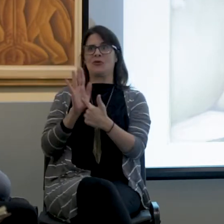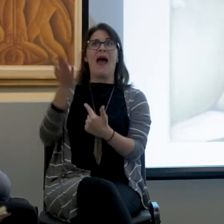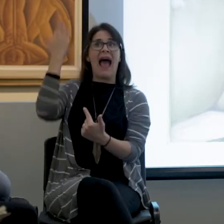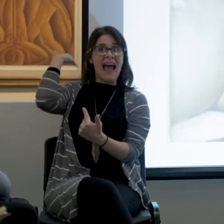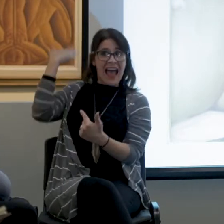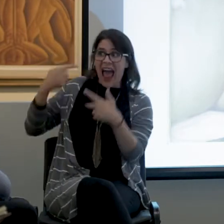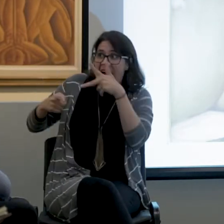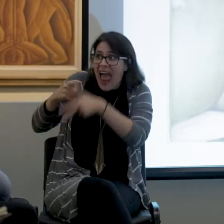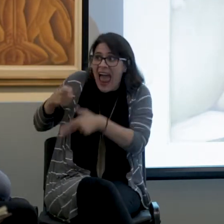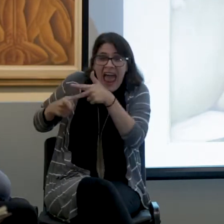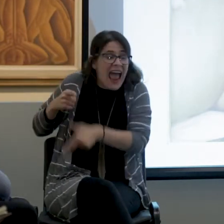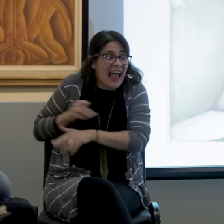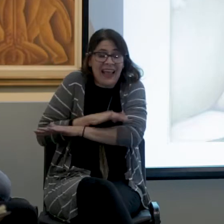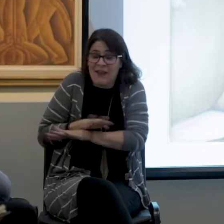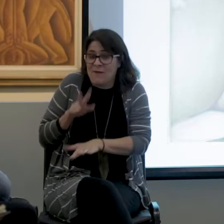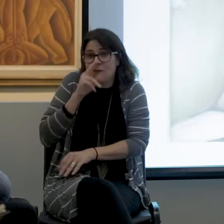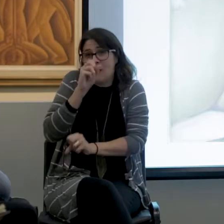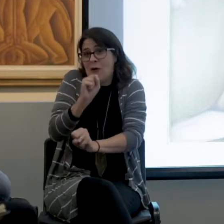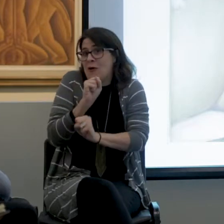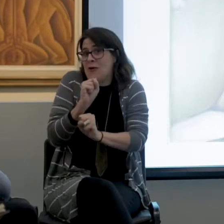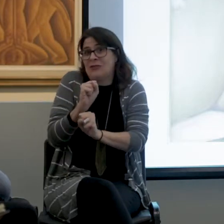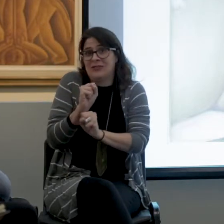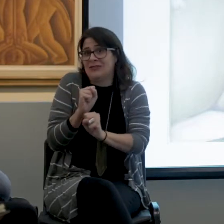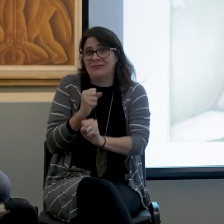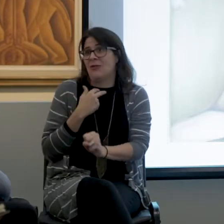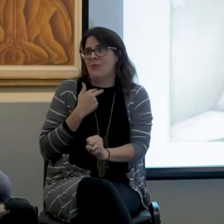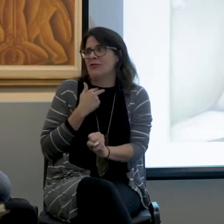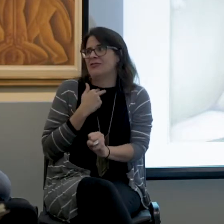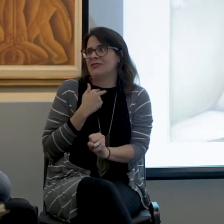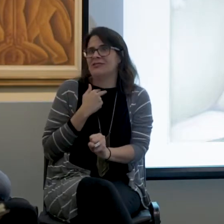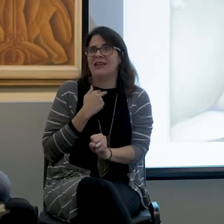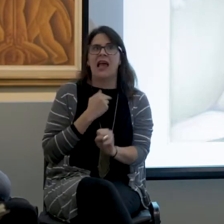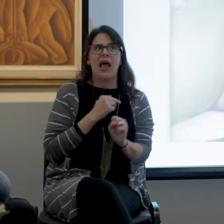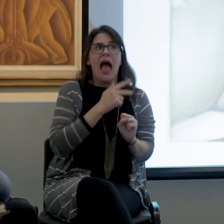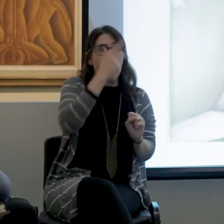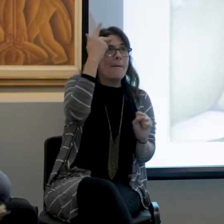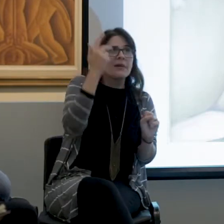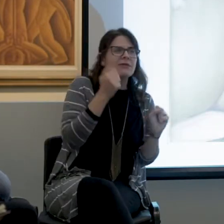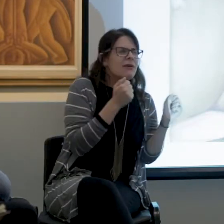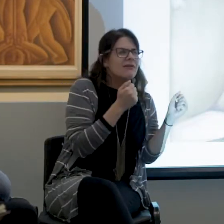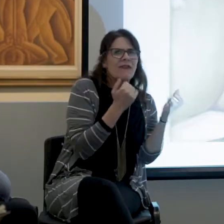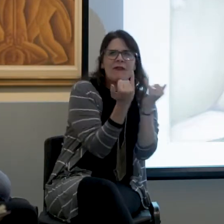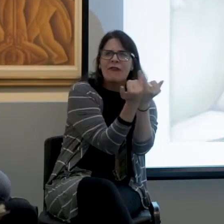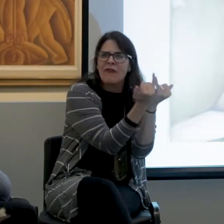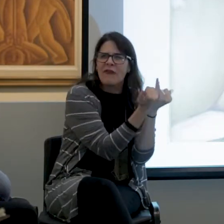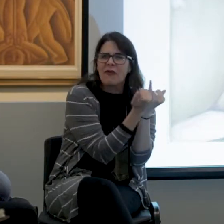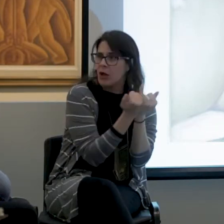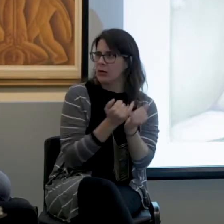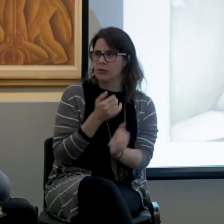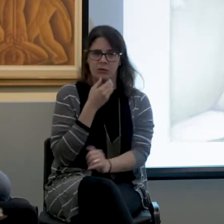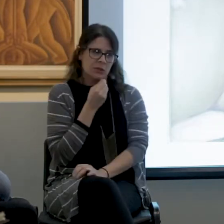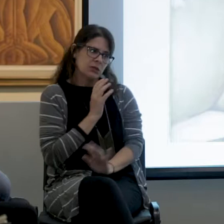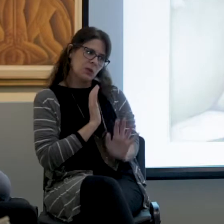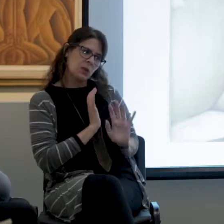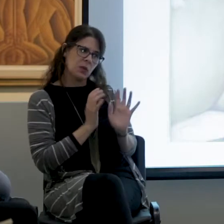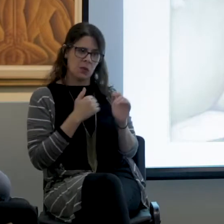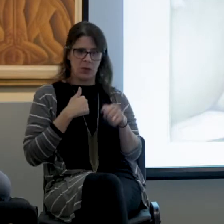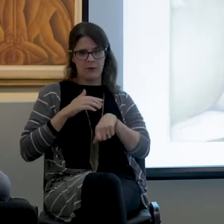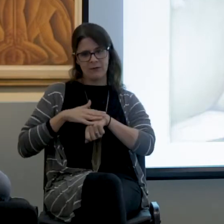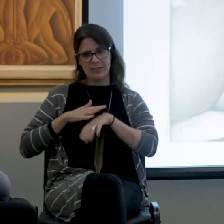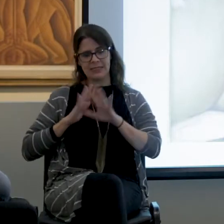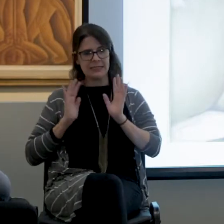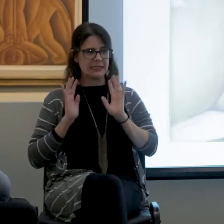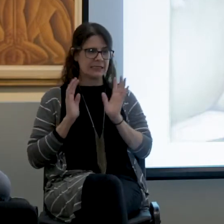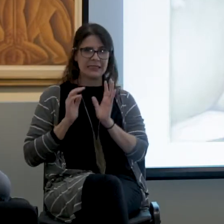censura terrível, ele não podia aparecer de jeito nenhum. Quando começou a rolar os boatos que o Courbet tinha feito uma coisa dessa, e o Courbet já era perseguido por ser um militante